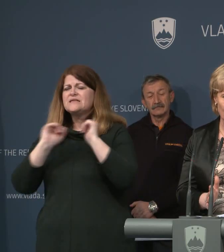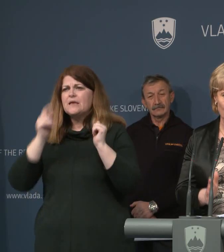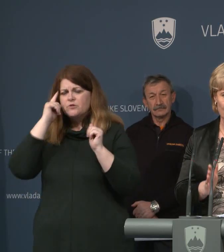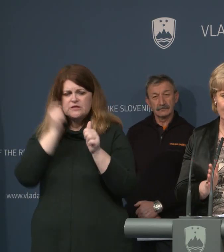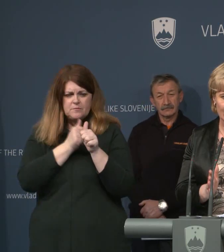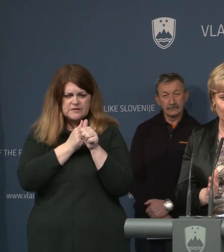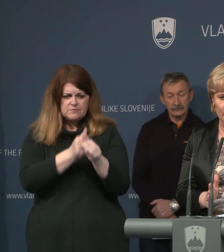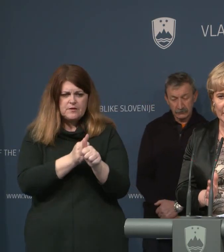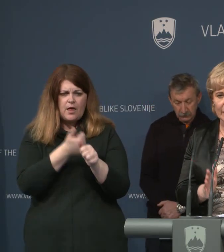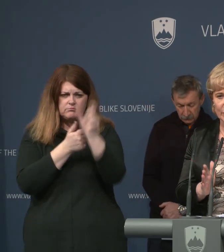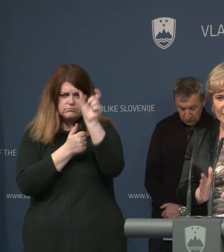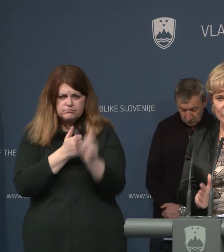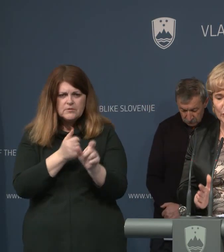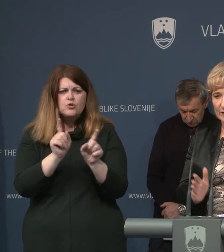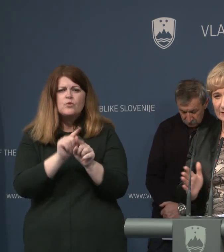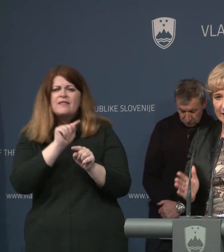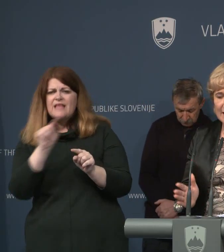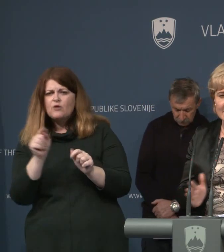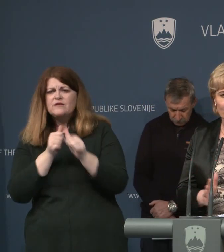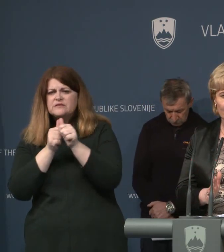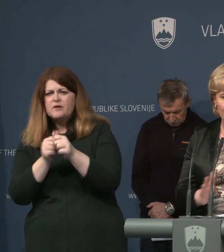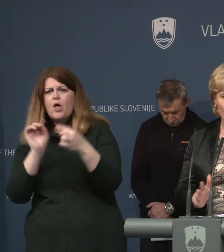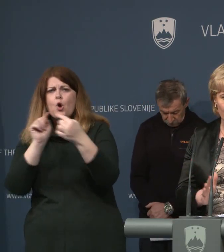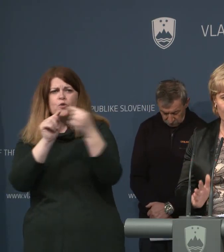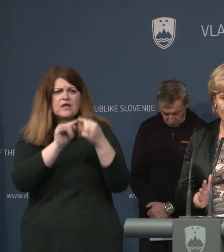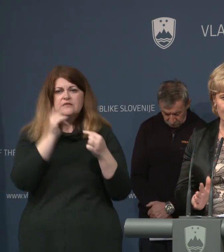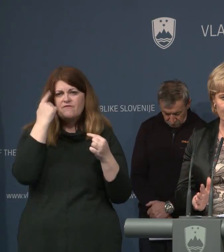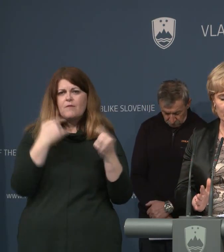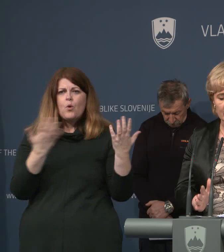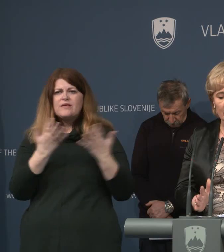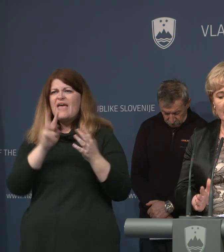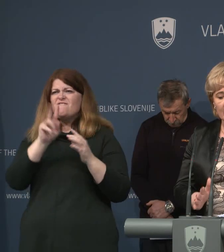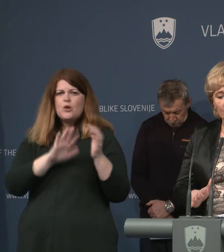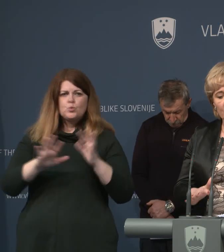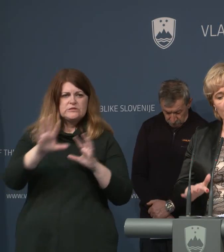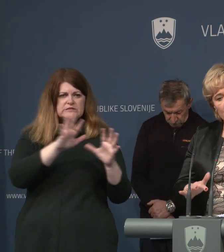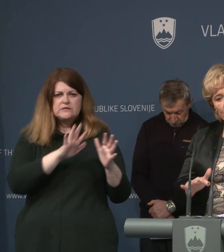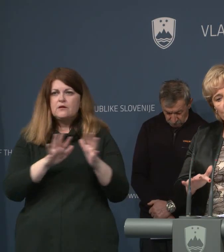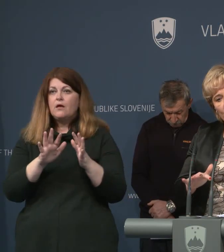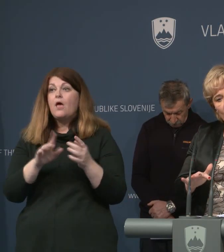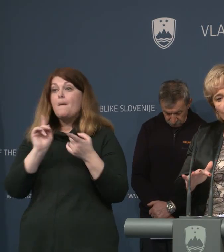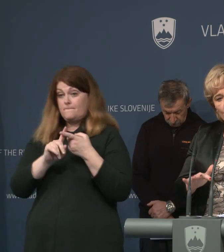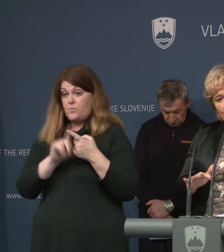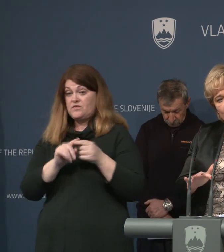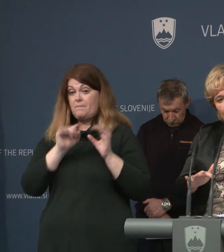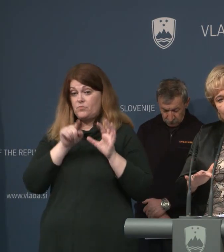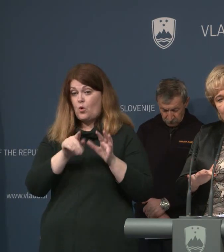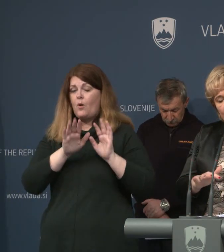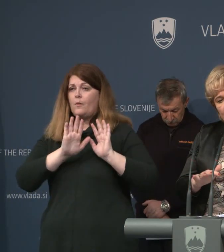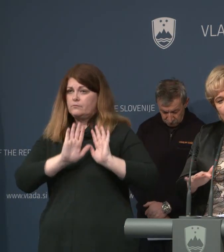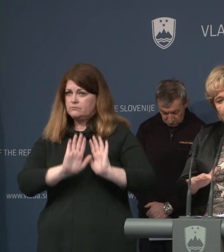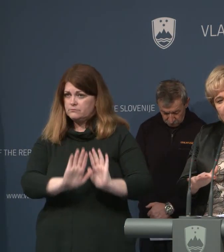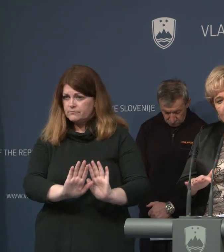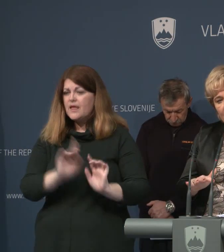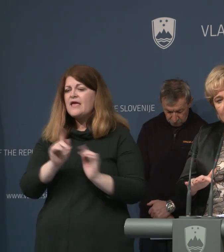skrbno spremljamo, testiramo tudi negativne samo kontakte, zato da vemo, kje se nam virus giba in potem pravzaprav to opuščamo in